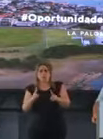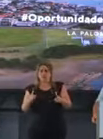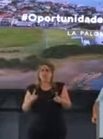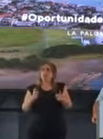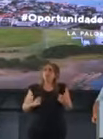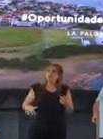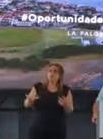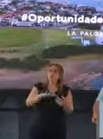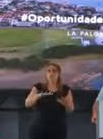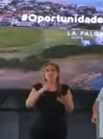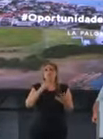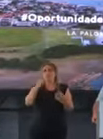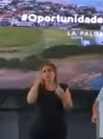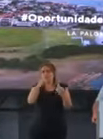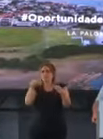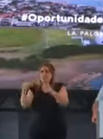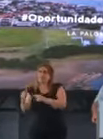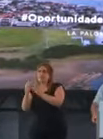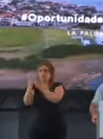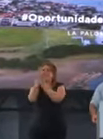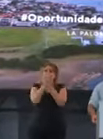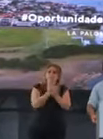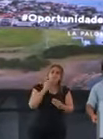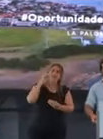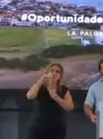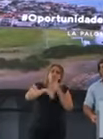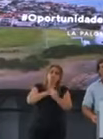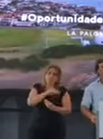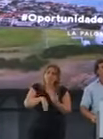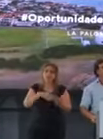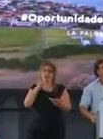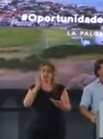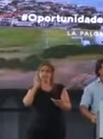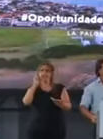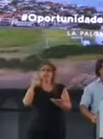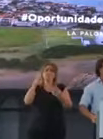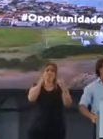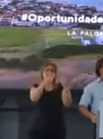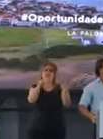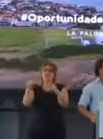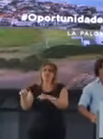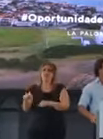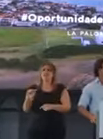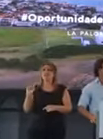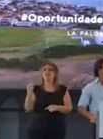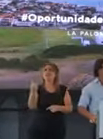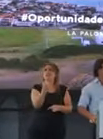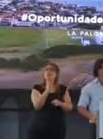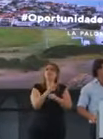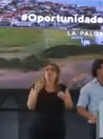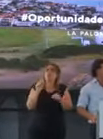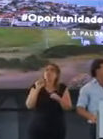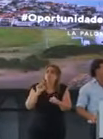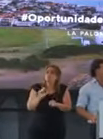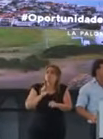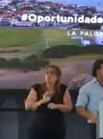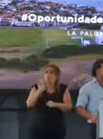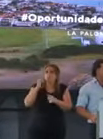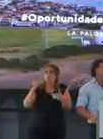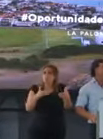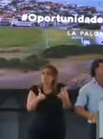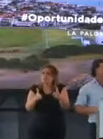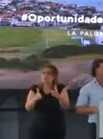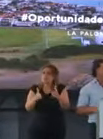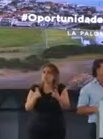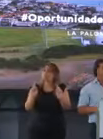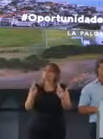por condiciones intelectuales, geográficas, familiares. No es cierto que cada uruguayo pueda hacer su camino. Y allí donde